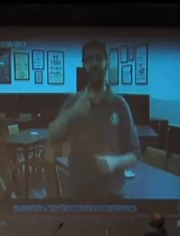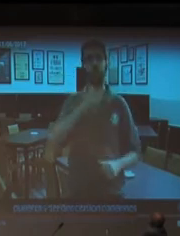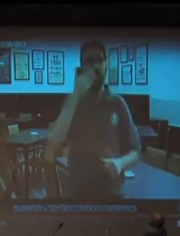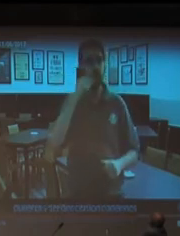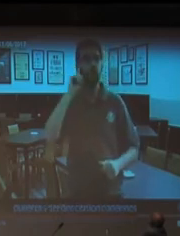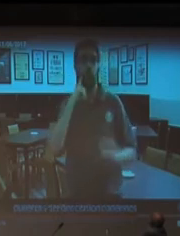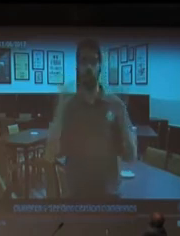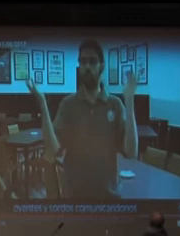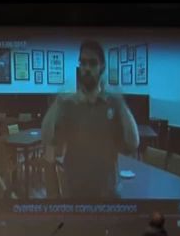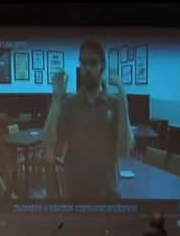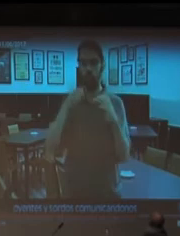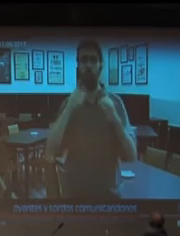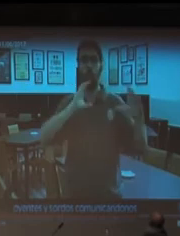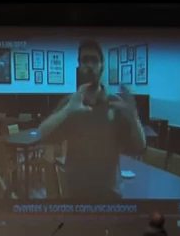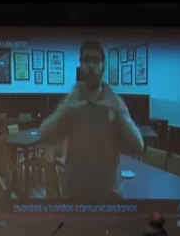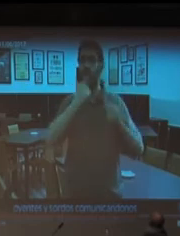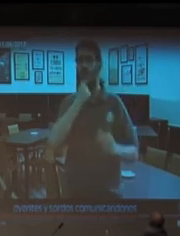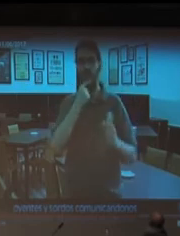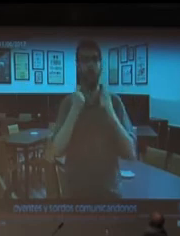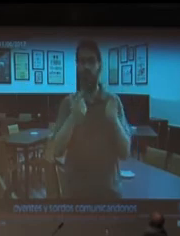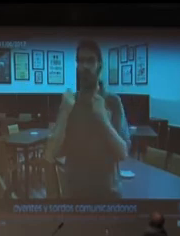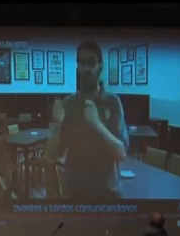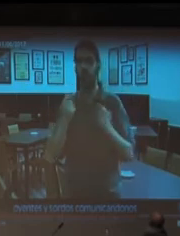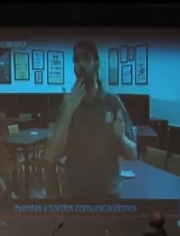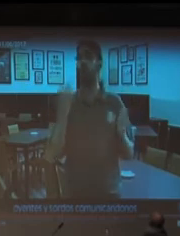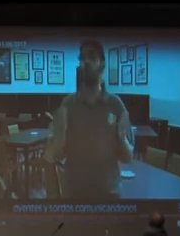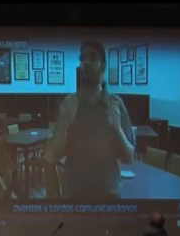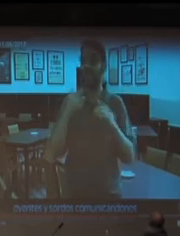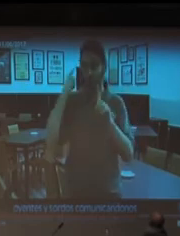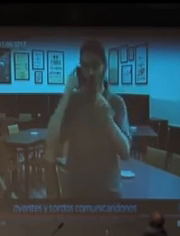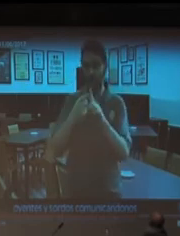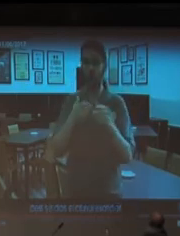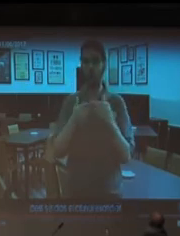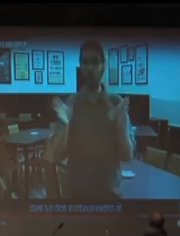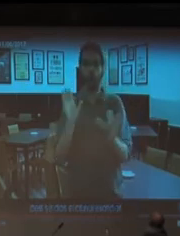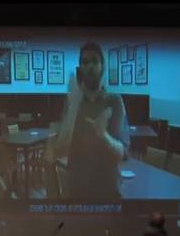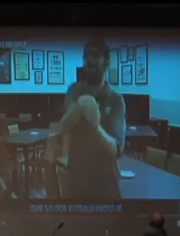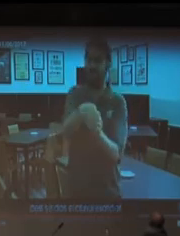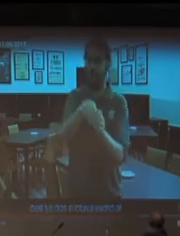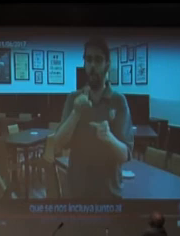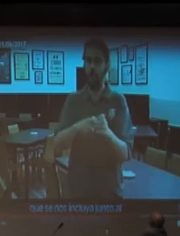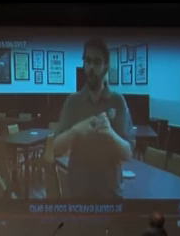y sordos comunicándonos fácilmente. El principal objetivo es que se nos incluya junto al resto de la